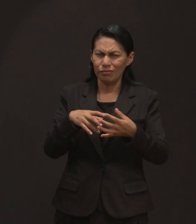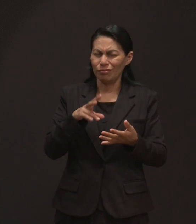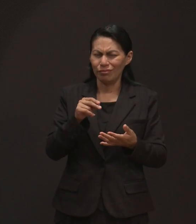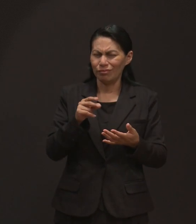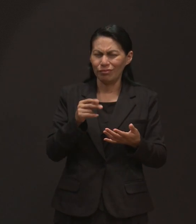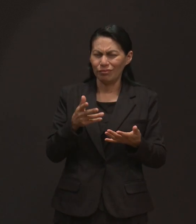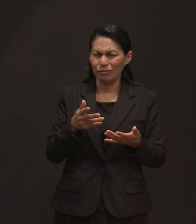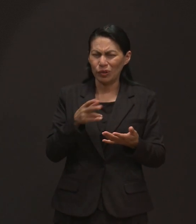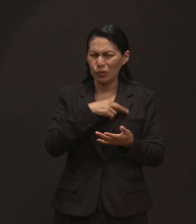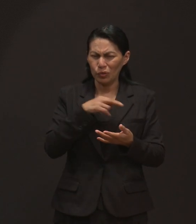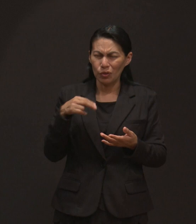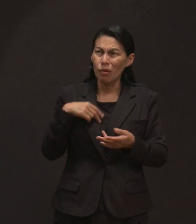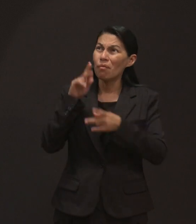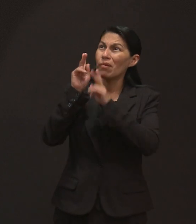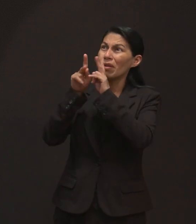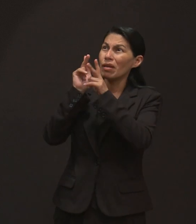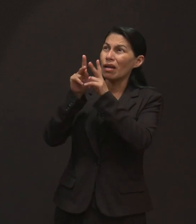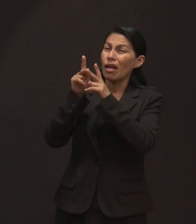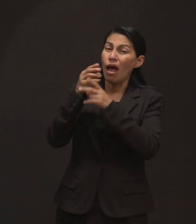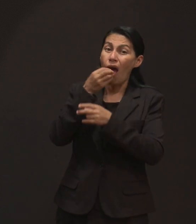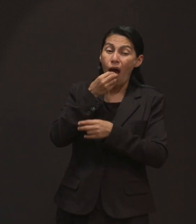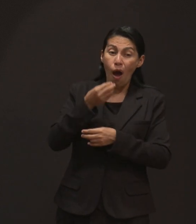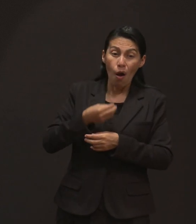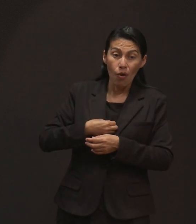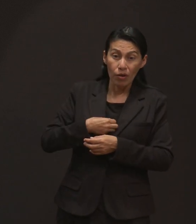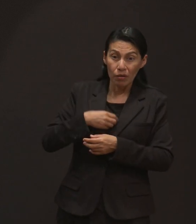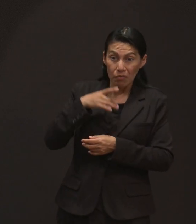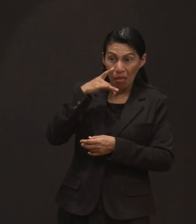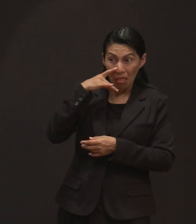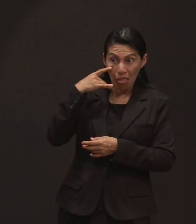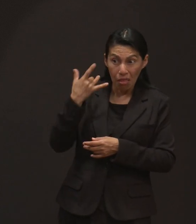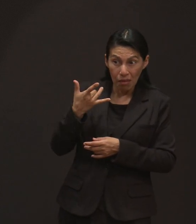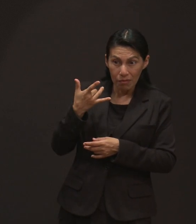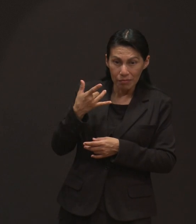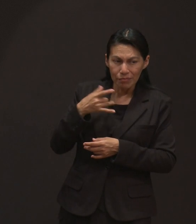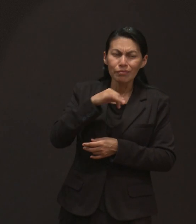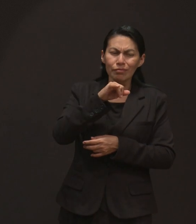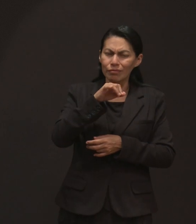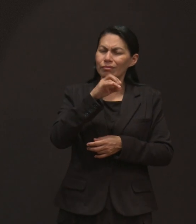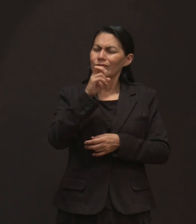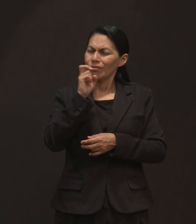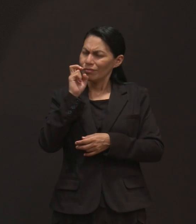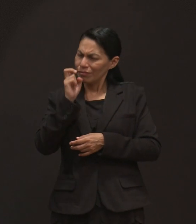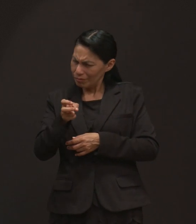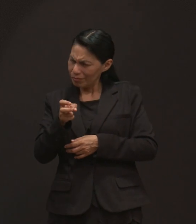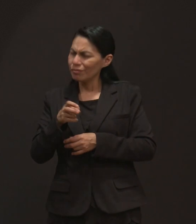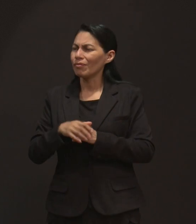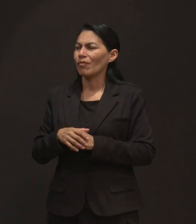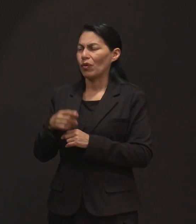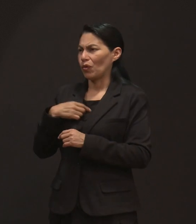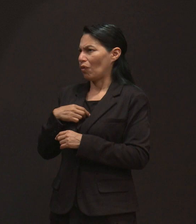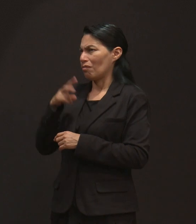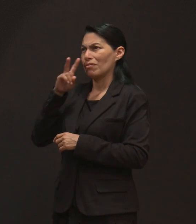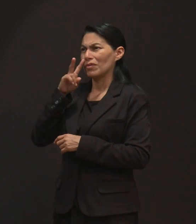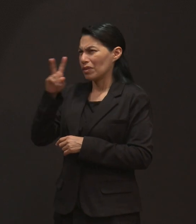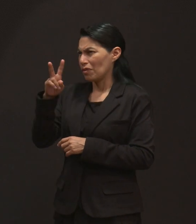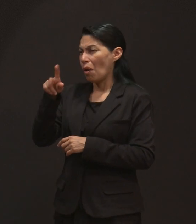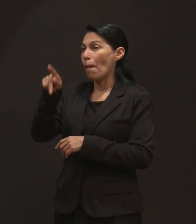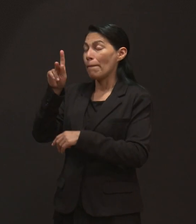a quien podemos dirigirnos aunque no lo veamos. Exactamente. No lo veo, pero